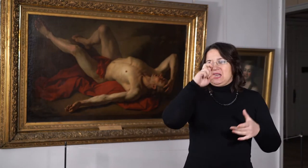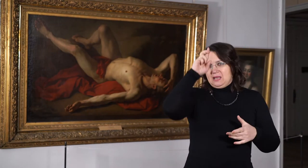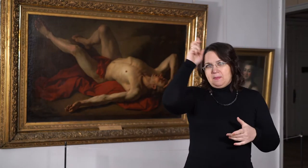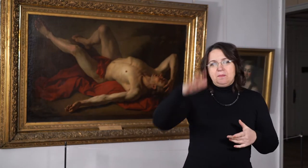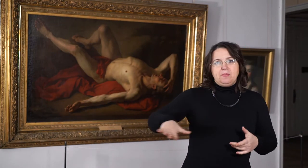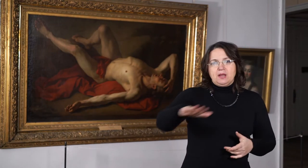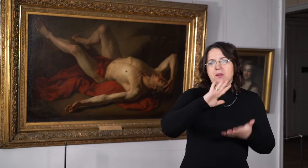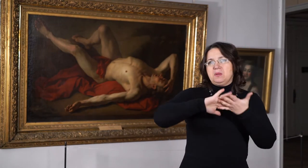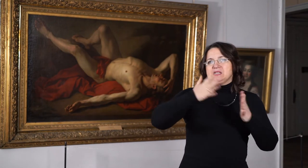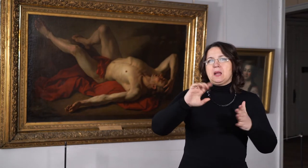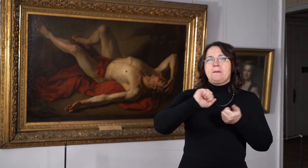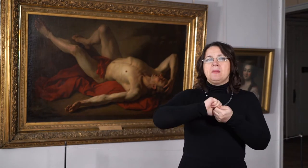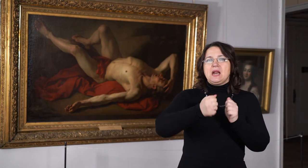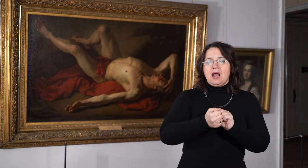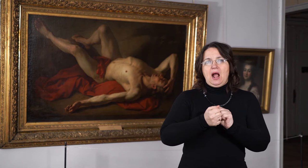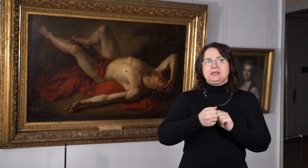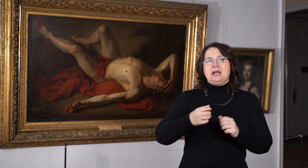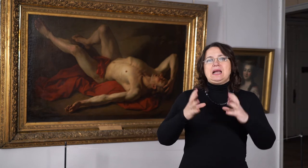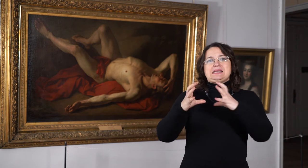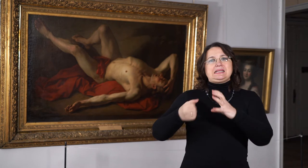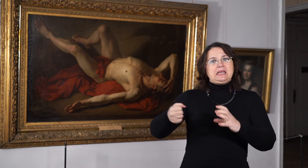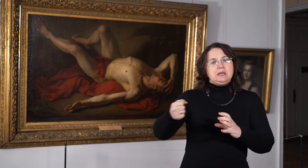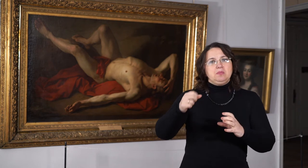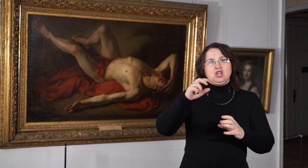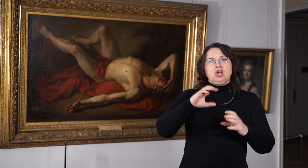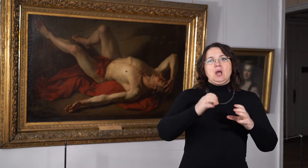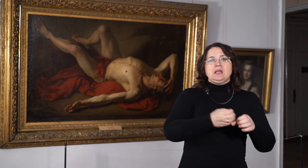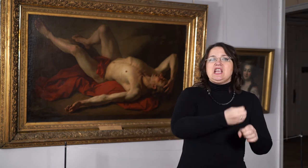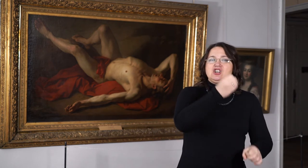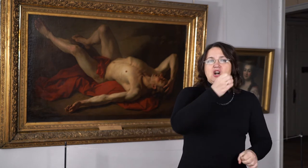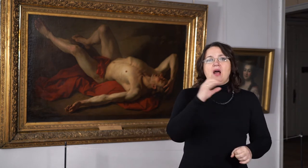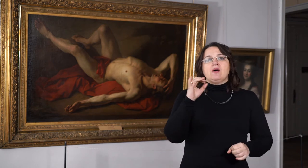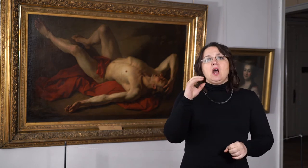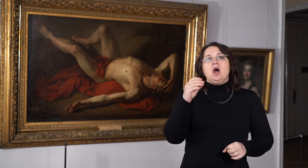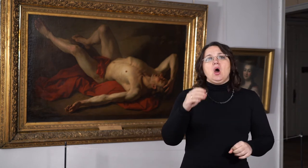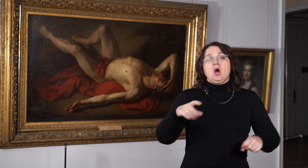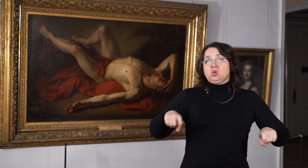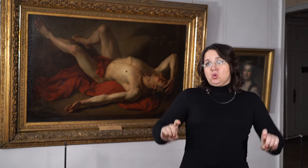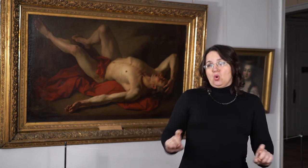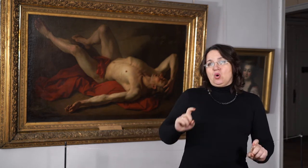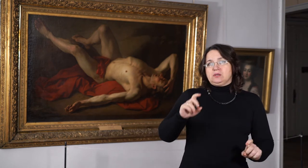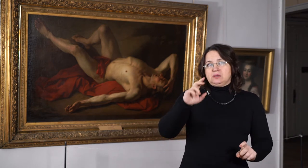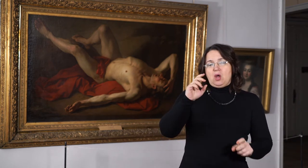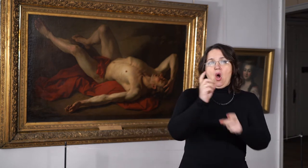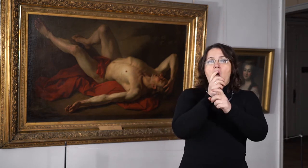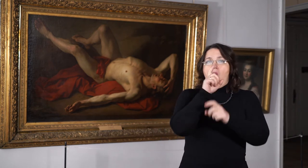блистающая бриллиантами, скипетр, держава, трон с двуглавым орлом. Но Боровиковский очень умело соблюдает